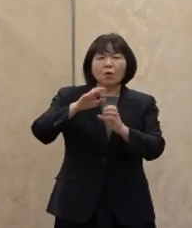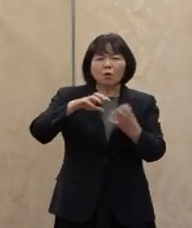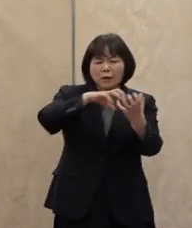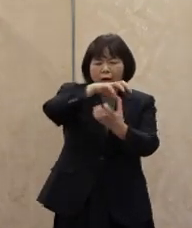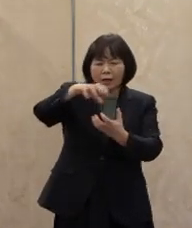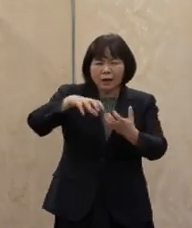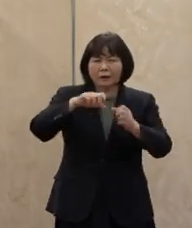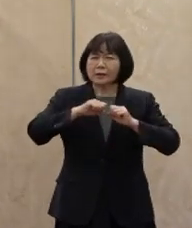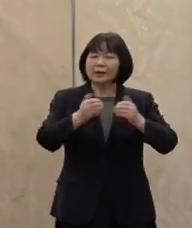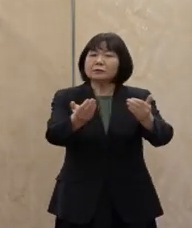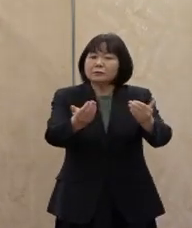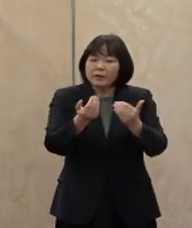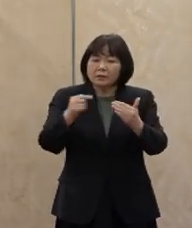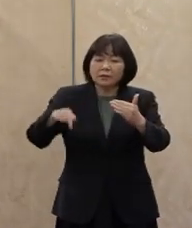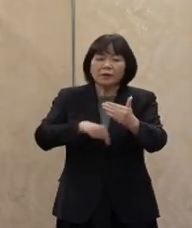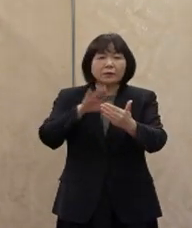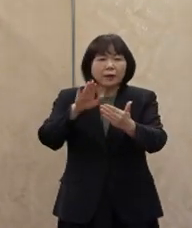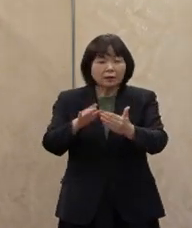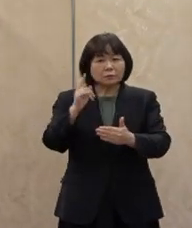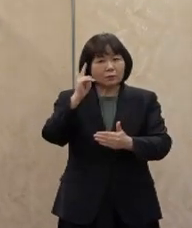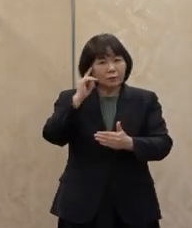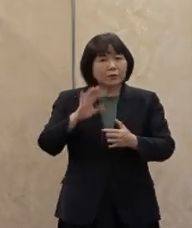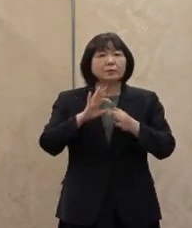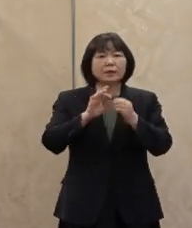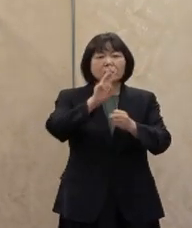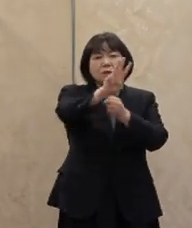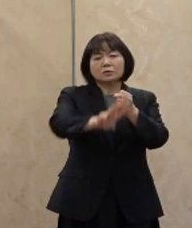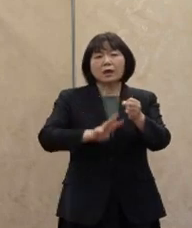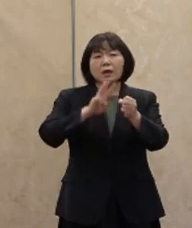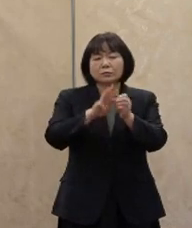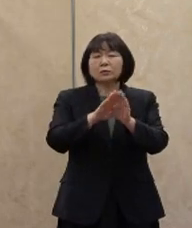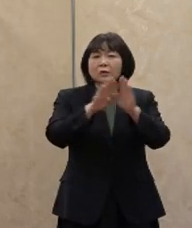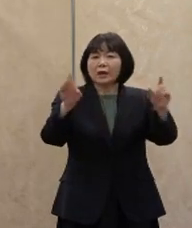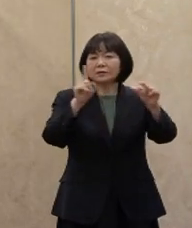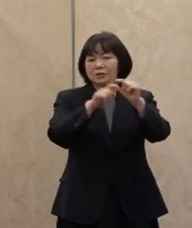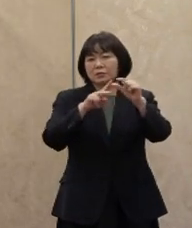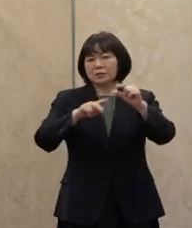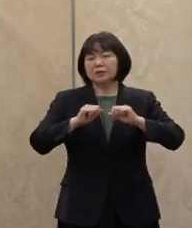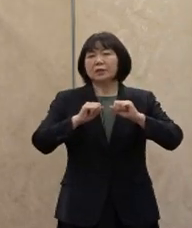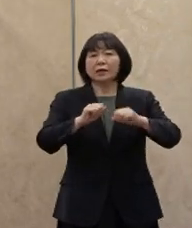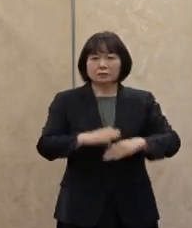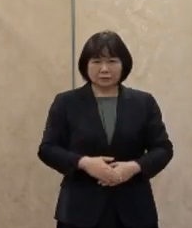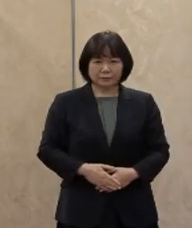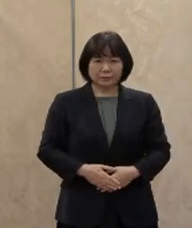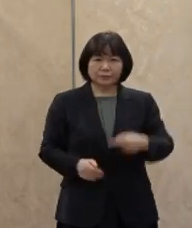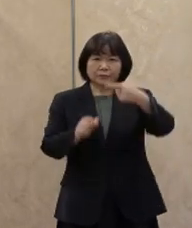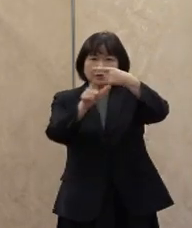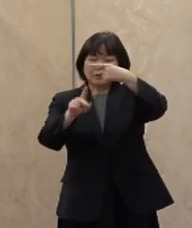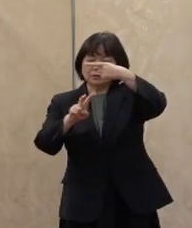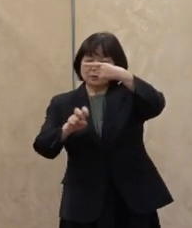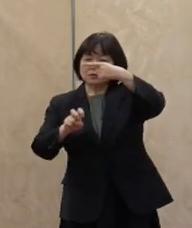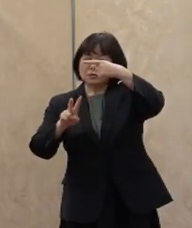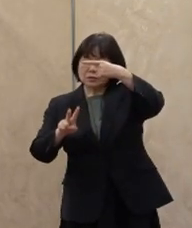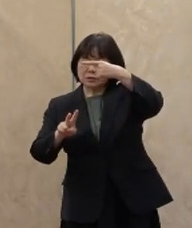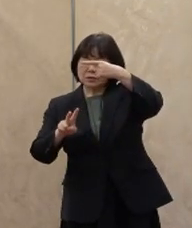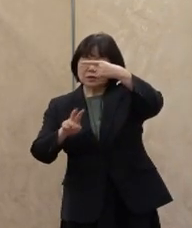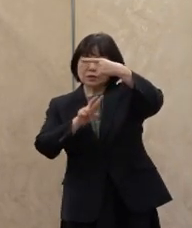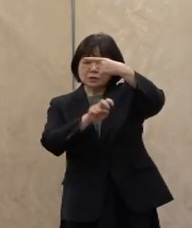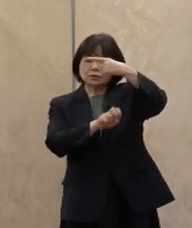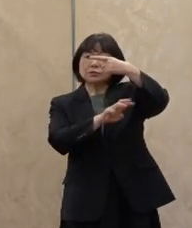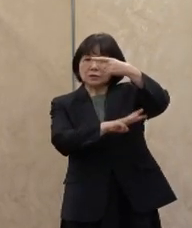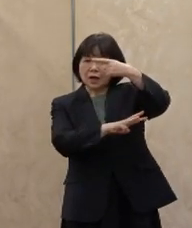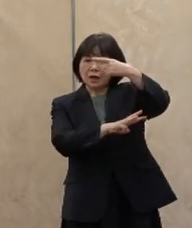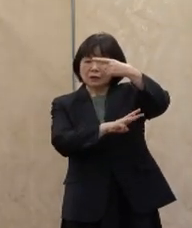べきものだというふうに判断をしていますので、ウェブ開催を中心に実施をいたします。1月22日から23日の金曜日、土曜